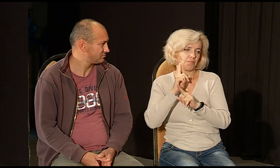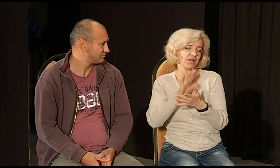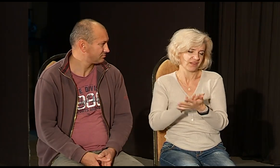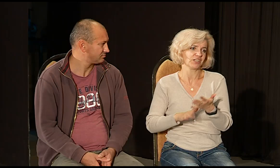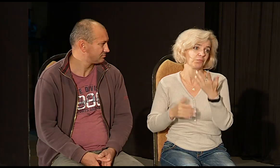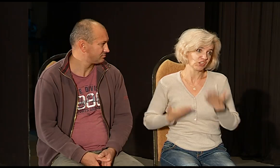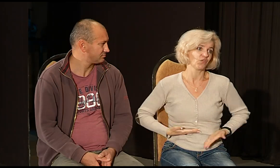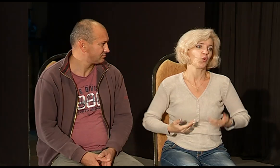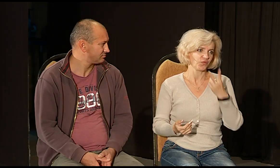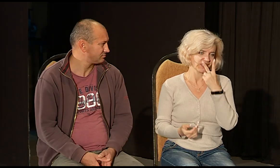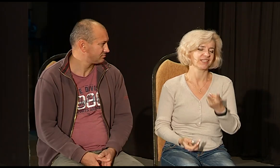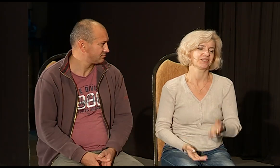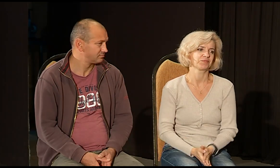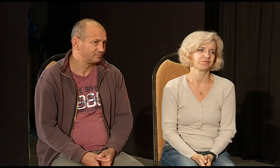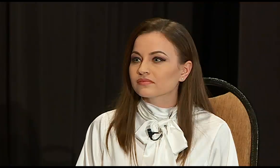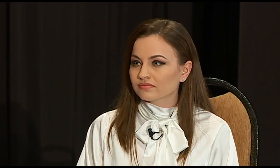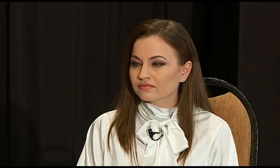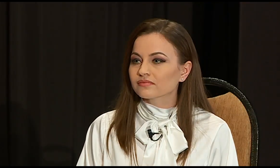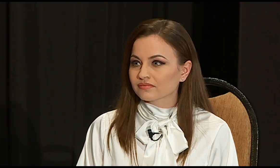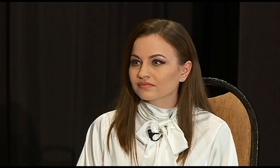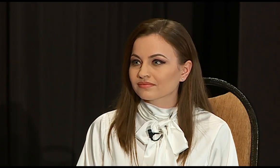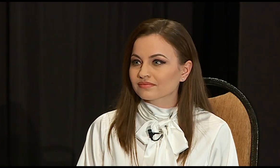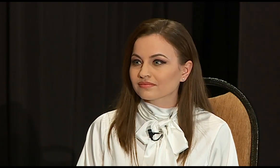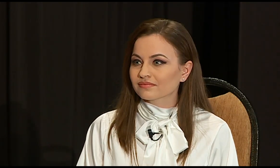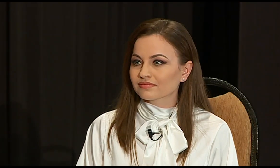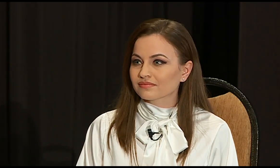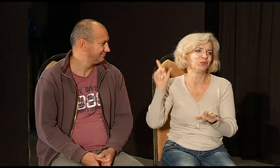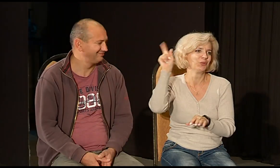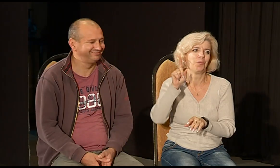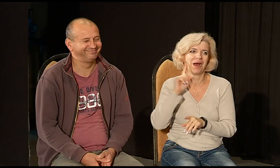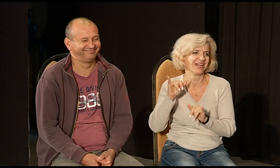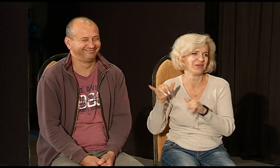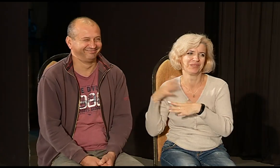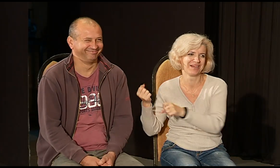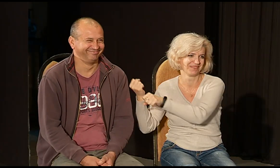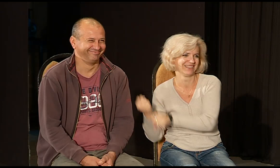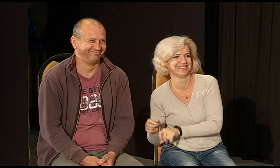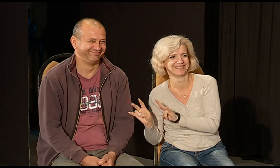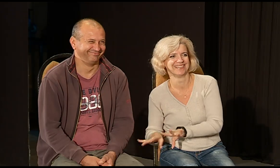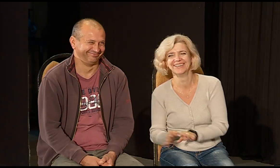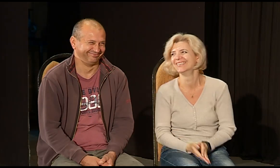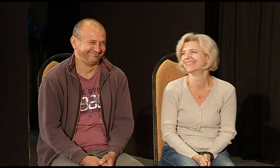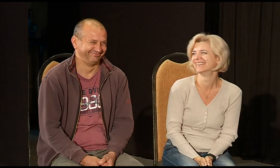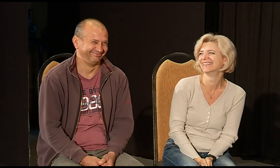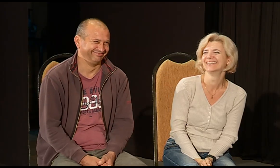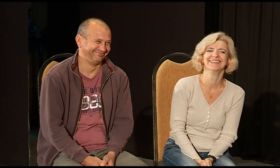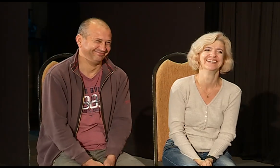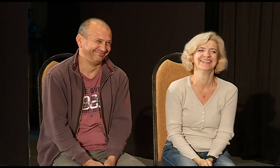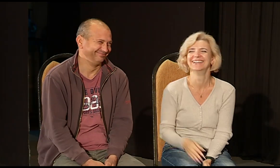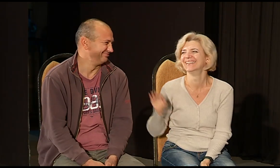talentați, dar pleacă în străinătate, se duc, emigrează. Da, eu pe Ghena niciodată n-a să-i... Eu îl